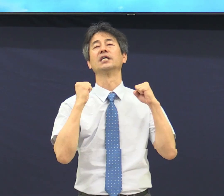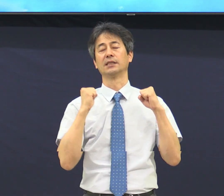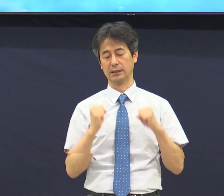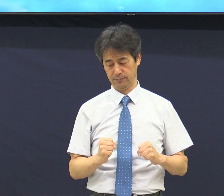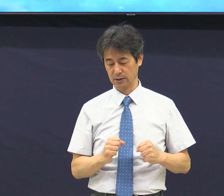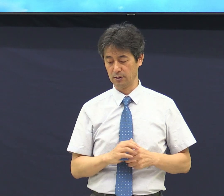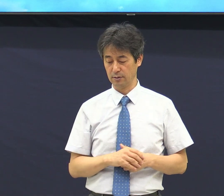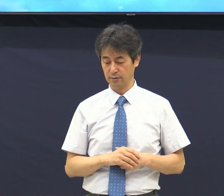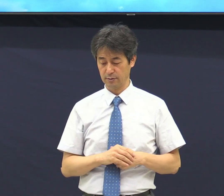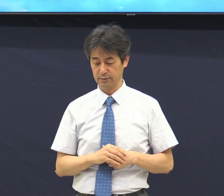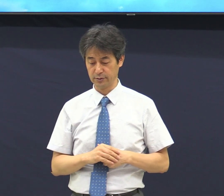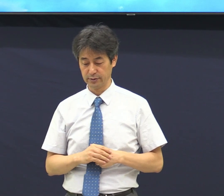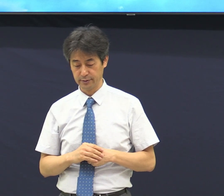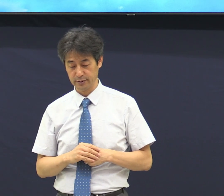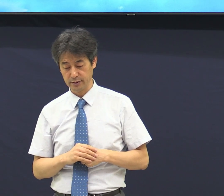누울지라도 하나님께서 거기에 계신다.